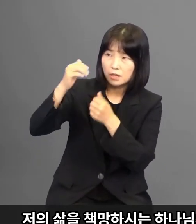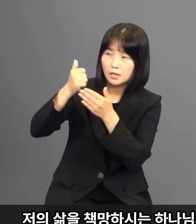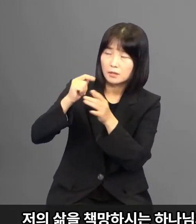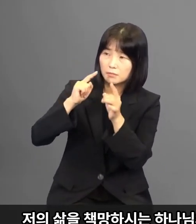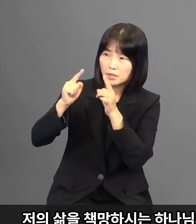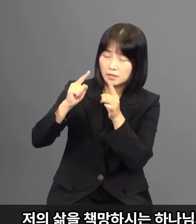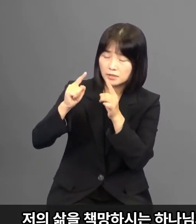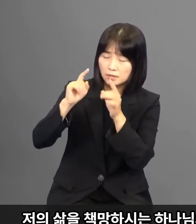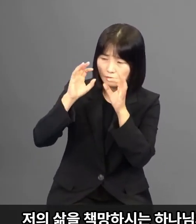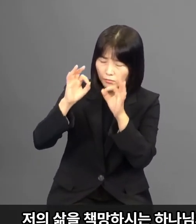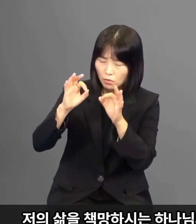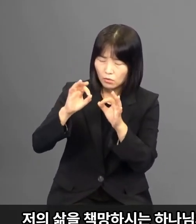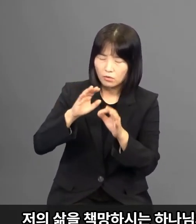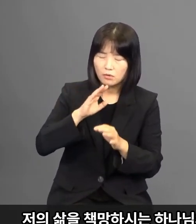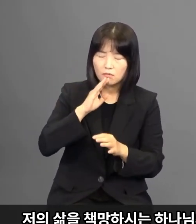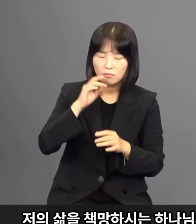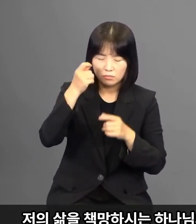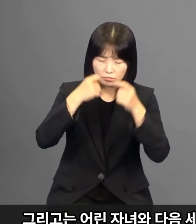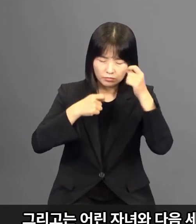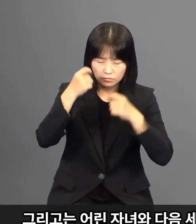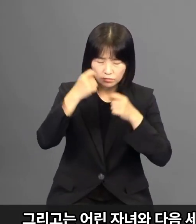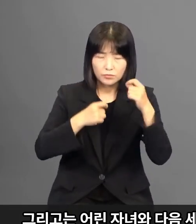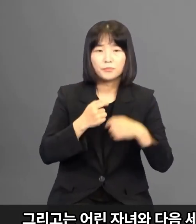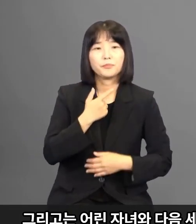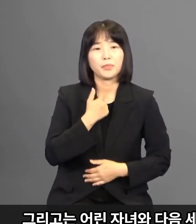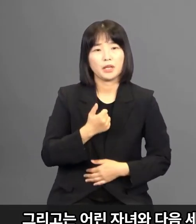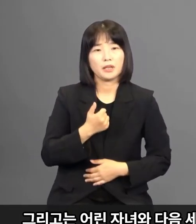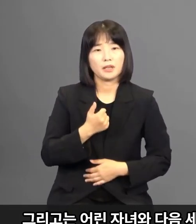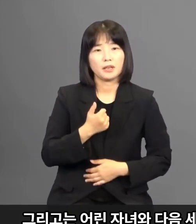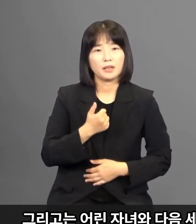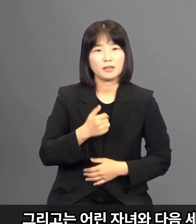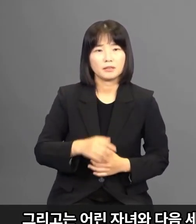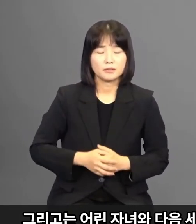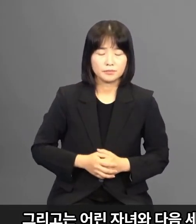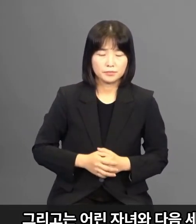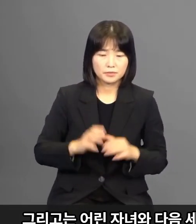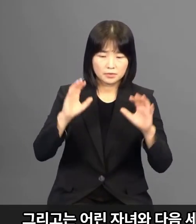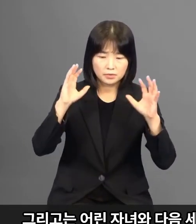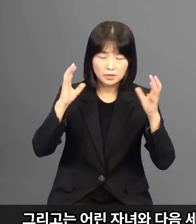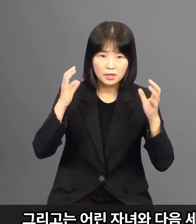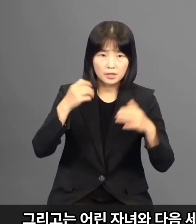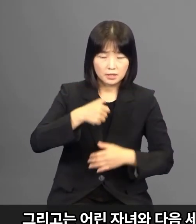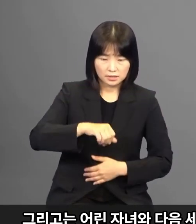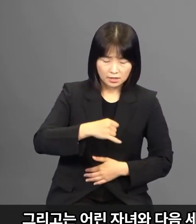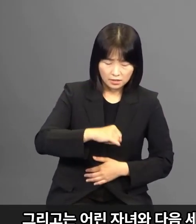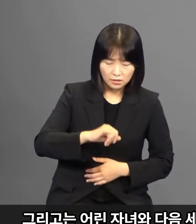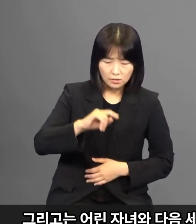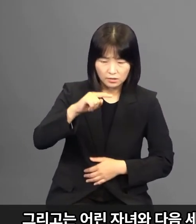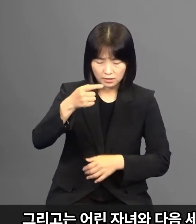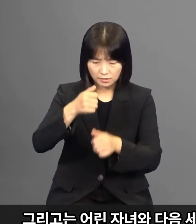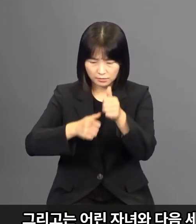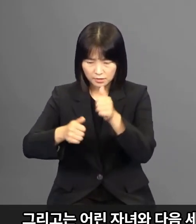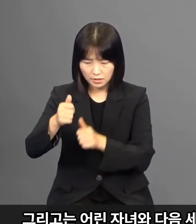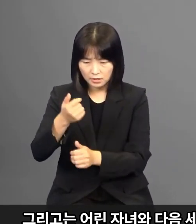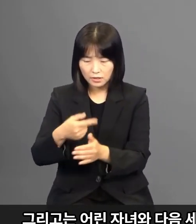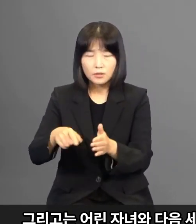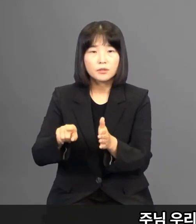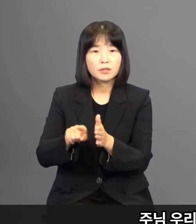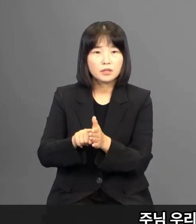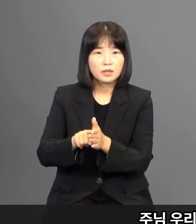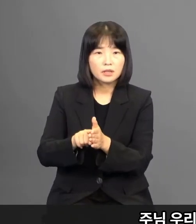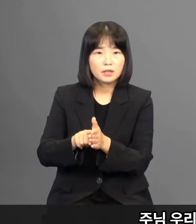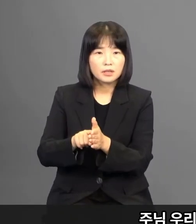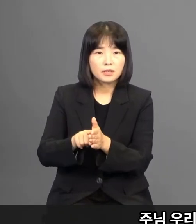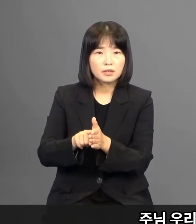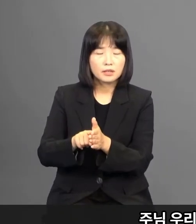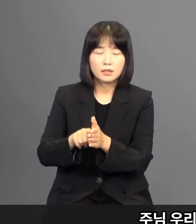다시 한참을 울었습니다. 그리고는 어린 자녀와 다음 세대들을 향한 하나님의 말씀을 마음에 품고,